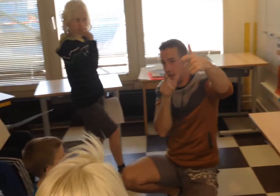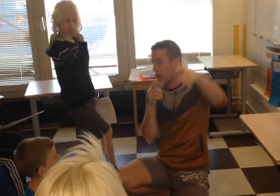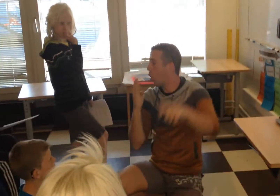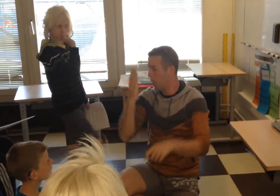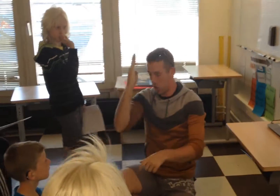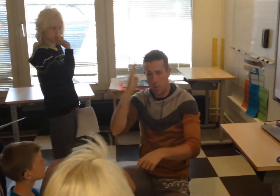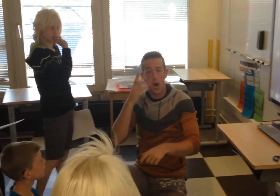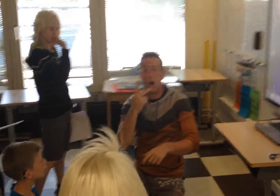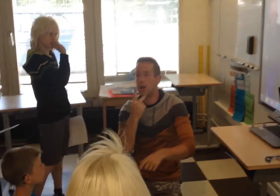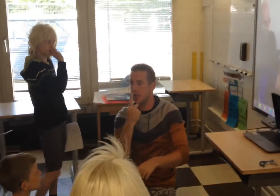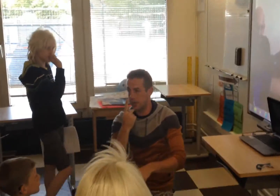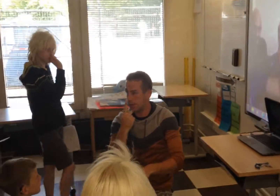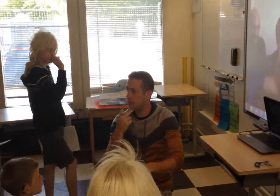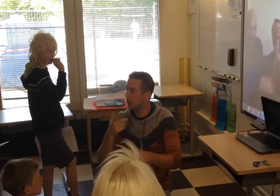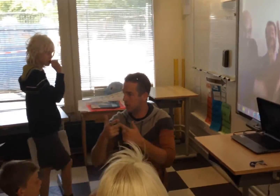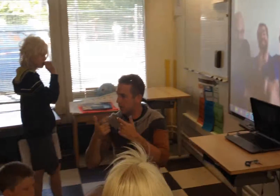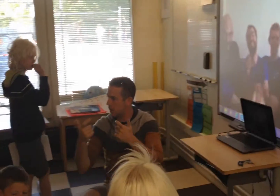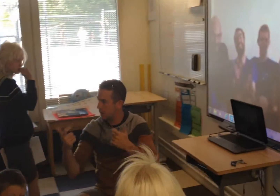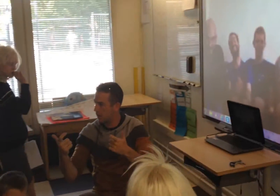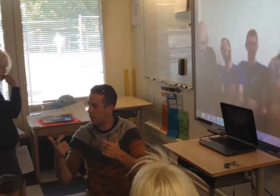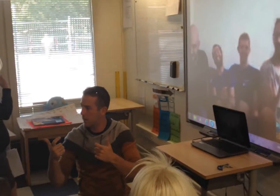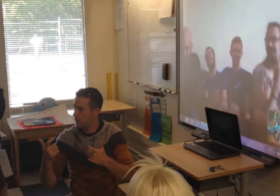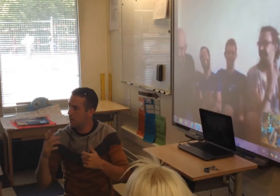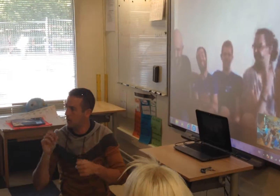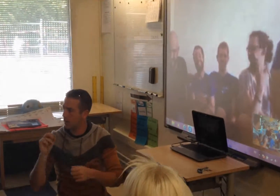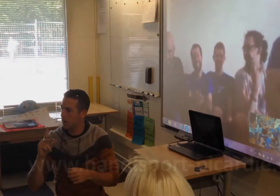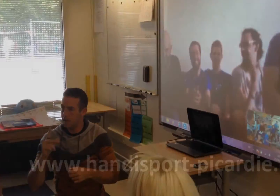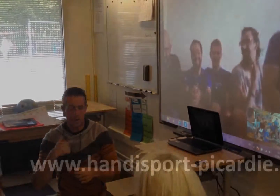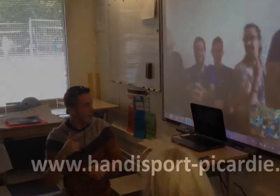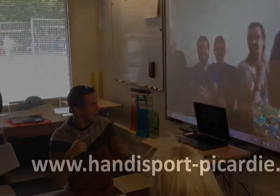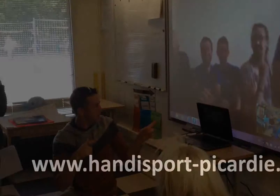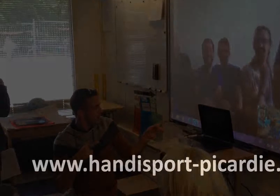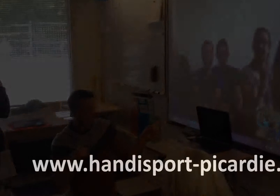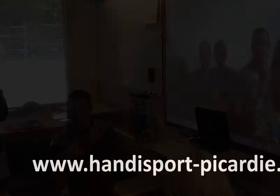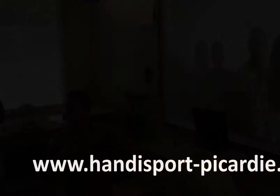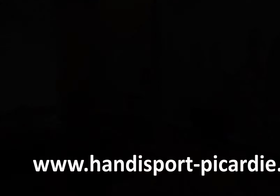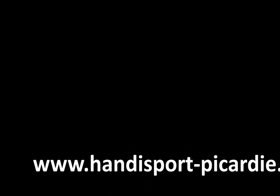Pour les attaquants, Benjamin, Kevin, etc. Ok? Et lui?